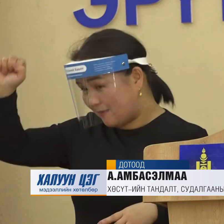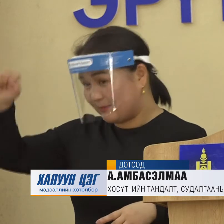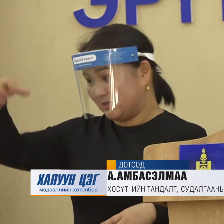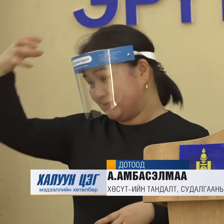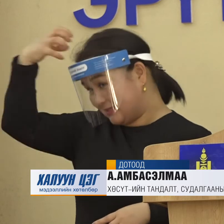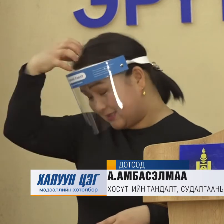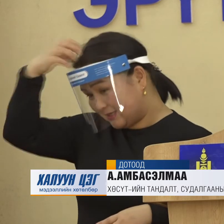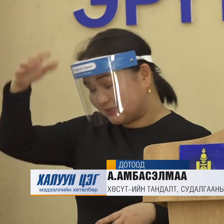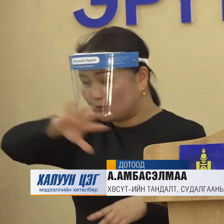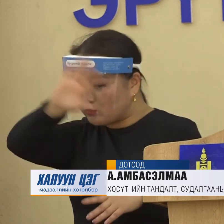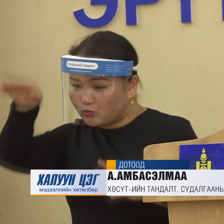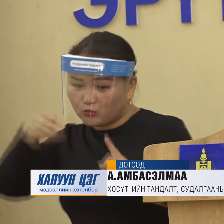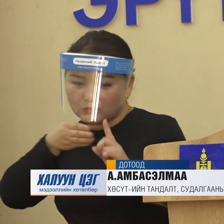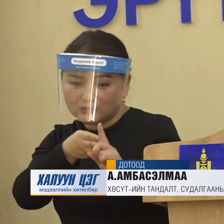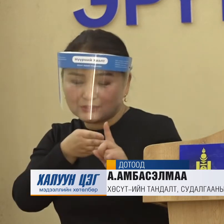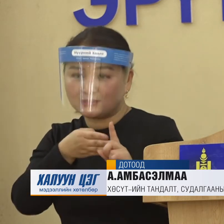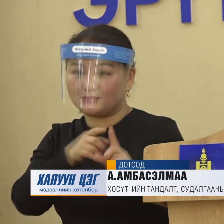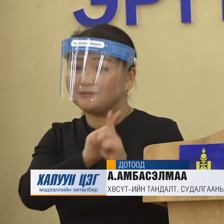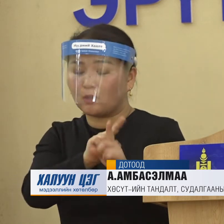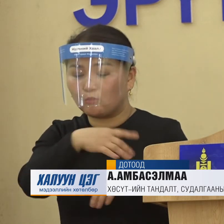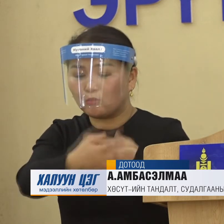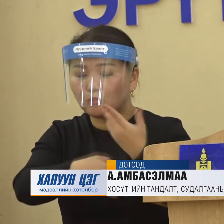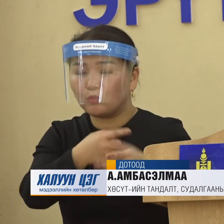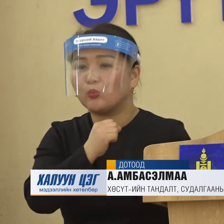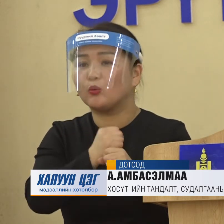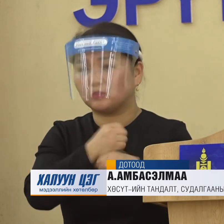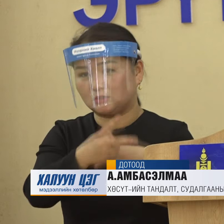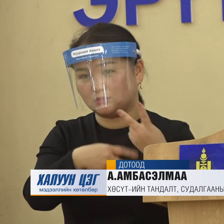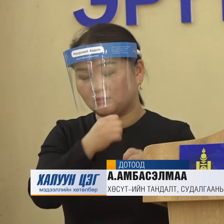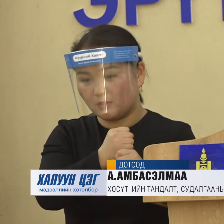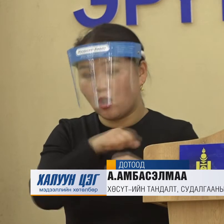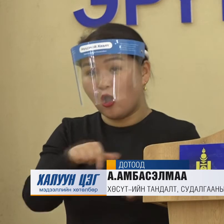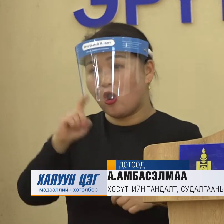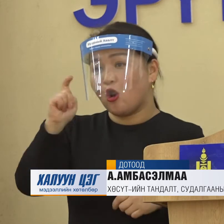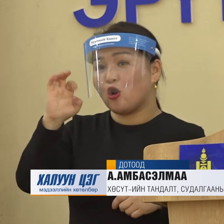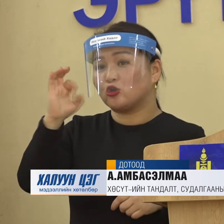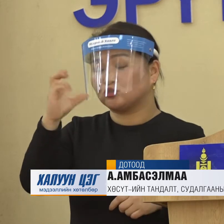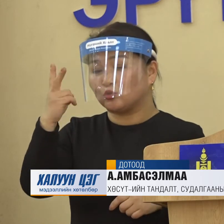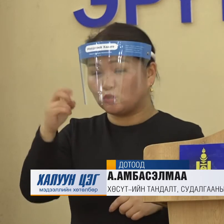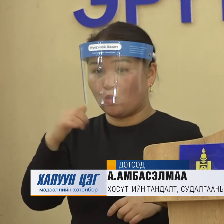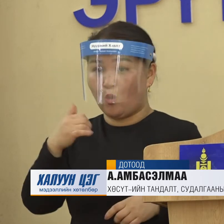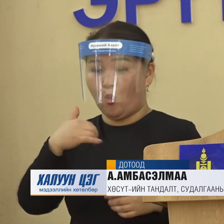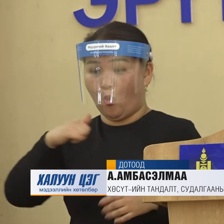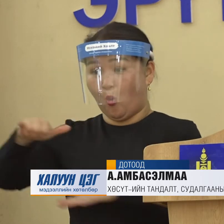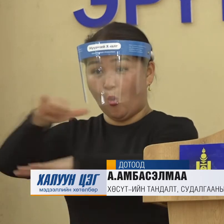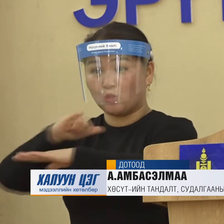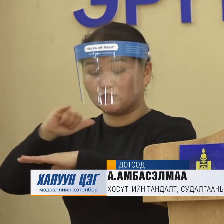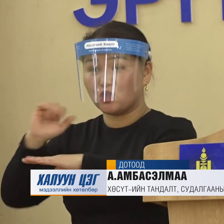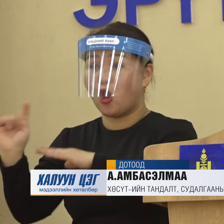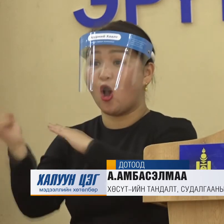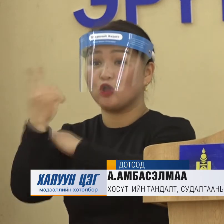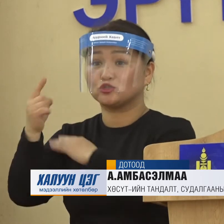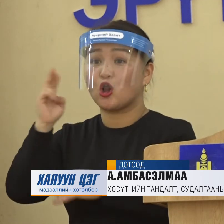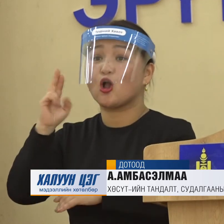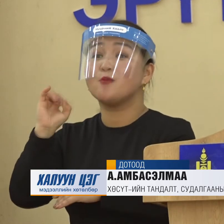үйл ажиллагаа явуулж өнөөдөр халдвар төлсөн судлын үндэсний төвдөр улсын онцгой комиссийн шуурхай штабын дэд ажлын